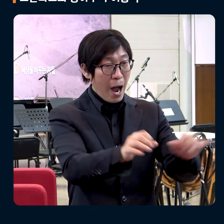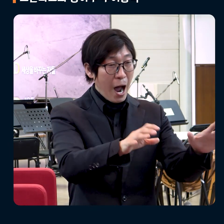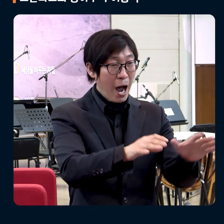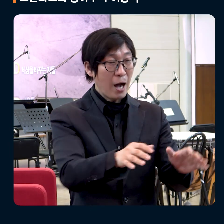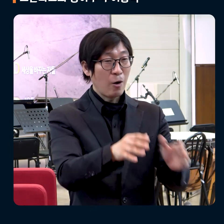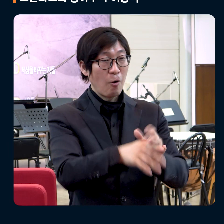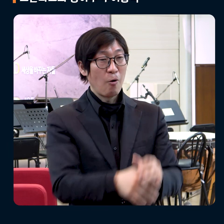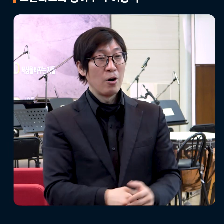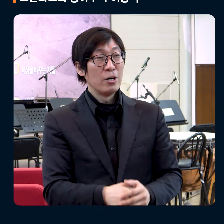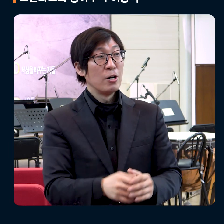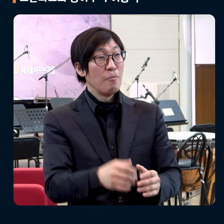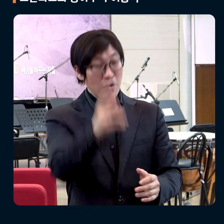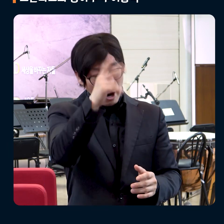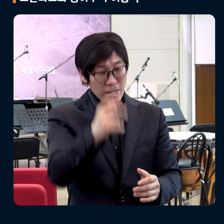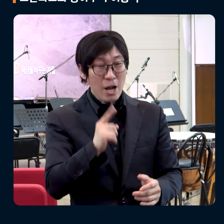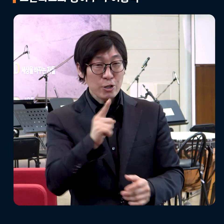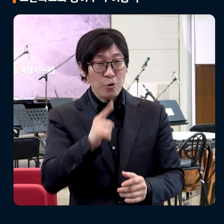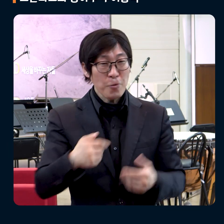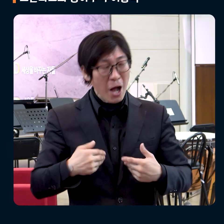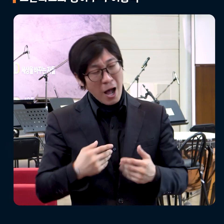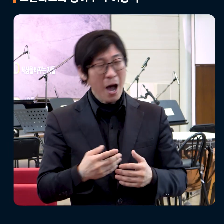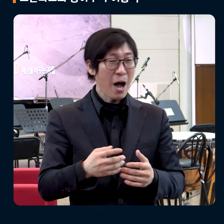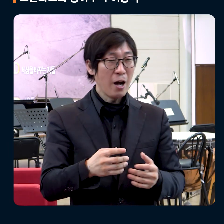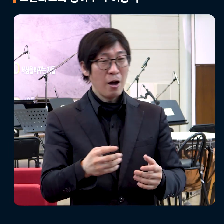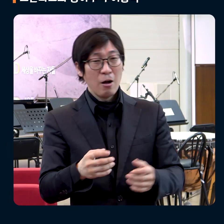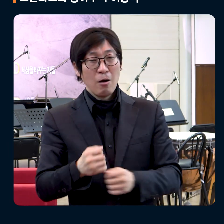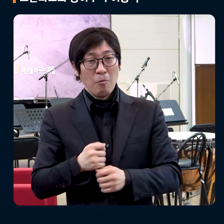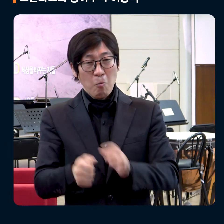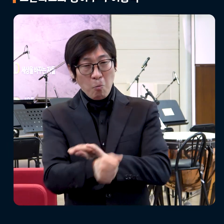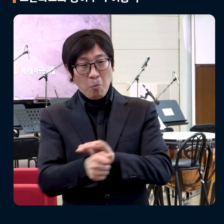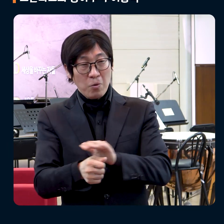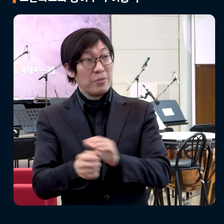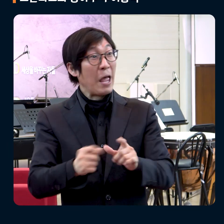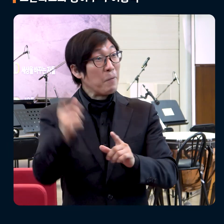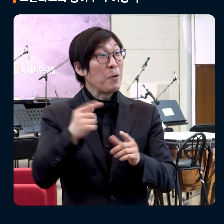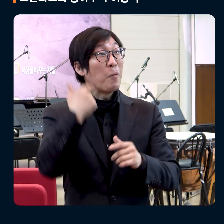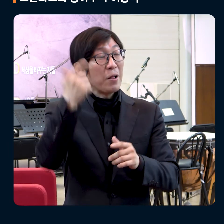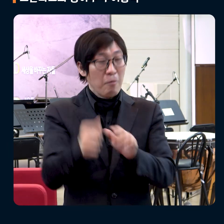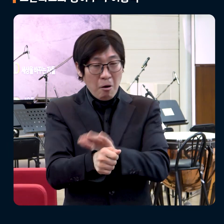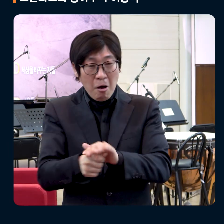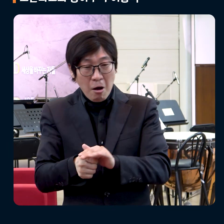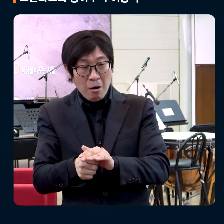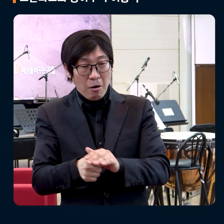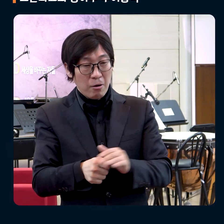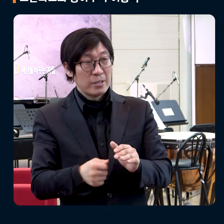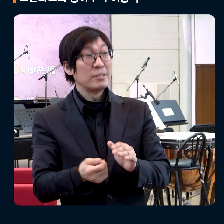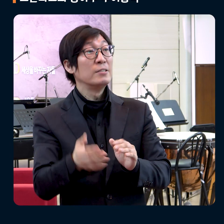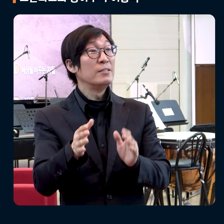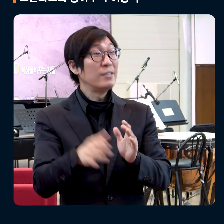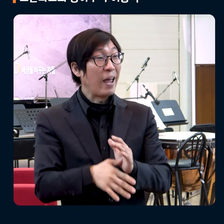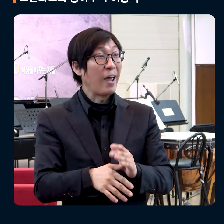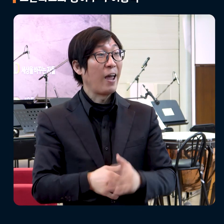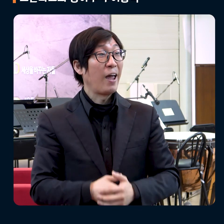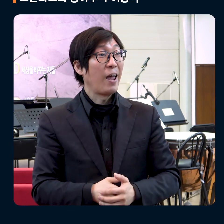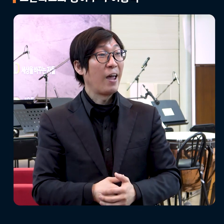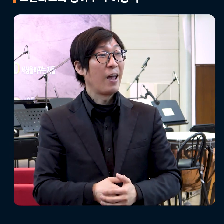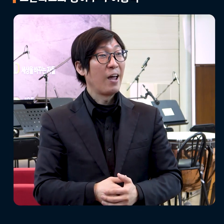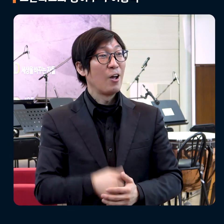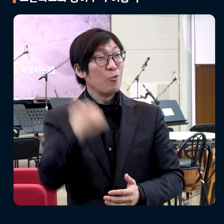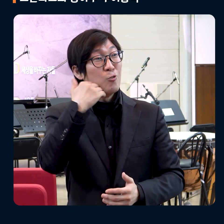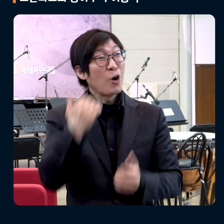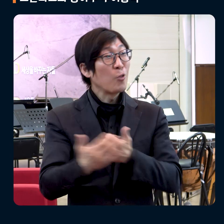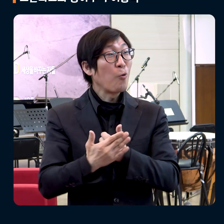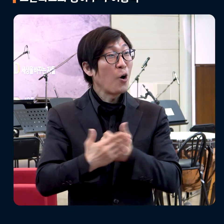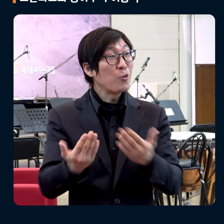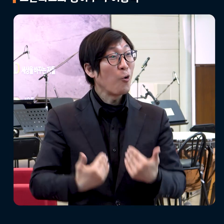신고해. 아무도 나서지를 못하는 거예요, 감히. 그런데 점점 4명이 밀어붙이니까 점점 구석으로 밀리고 잘못하면 넘어질